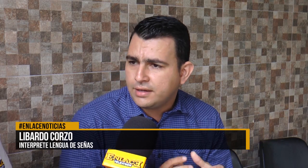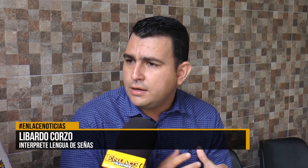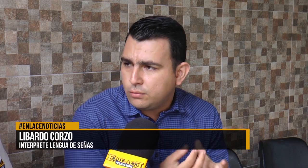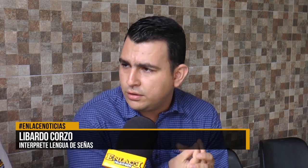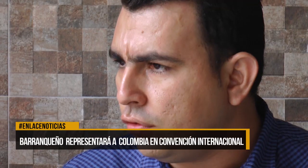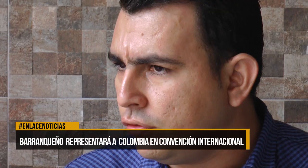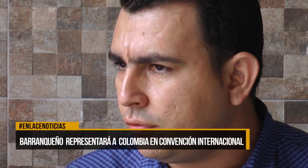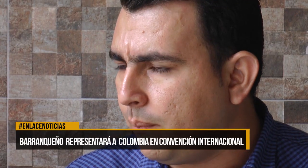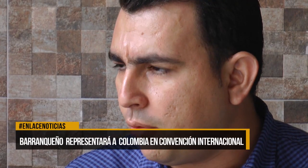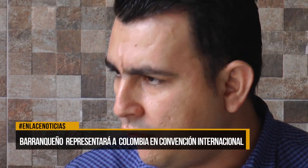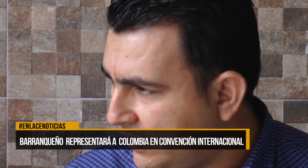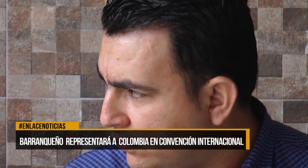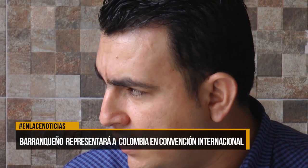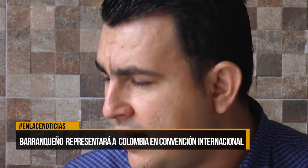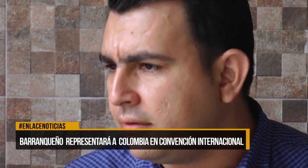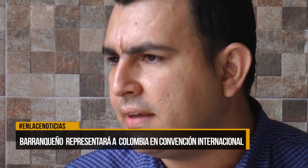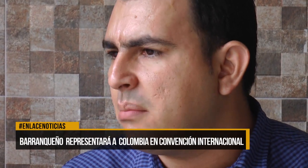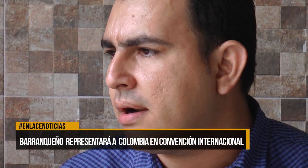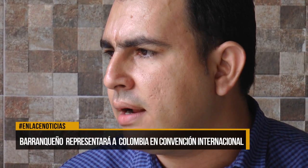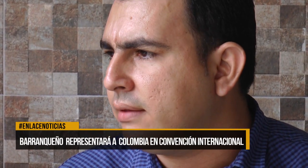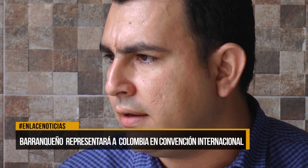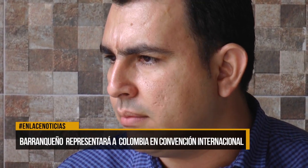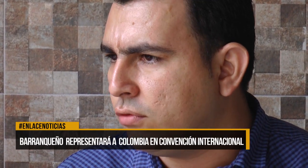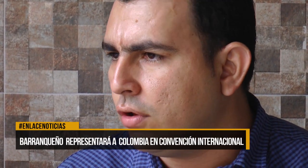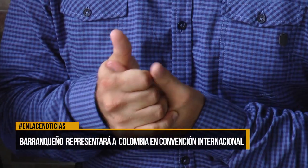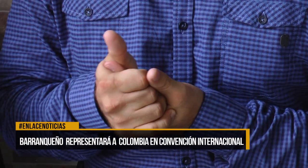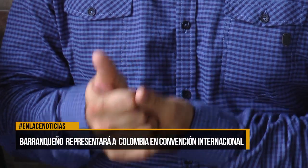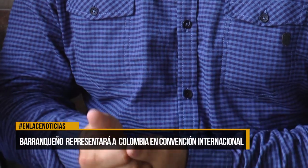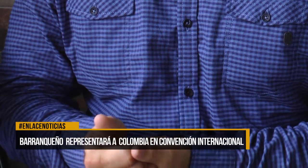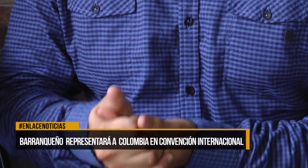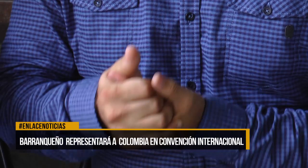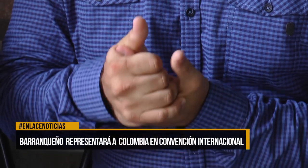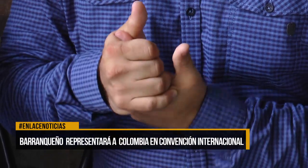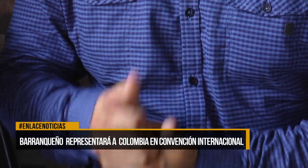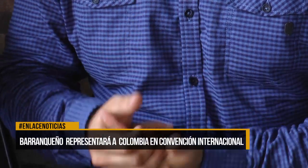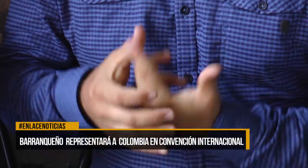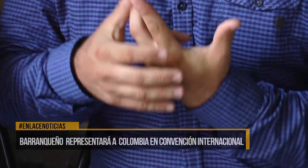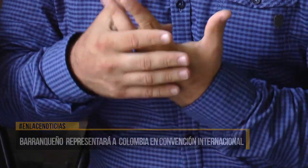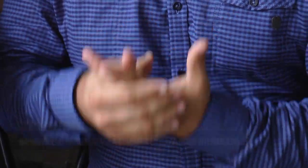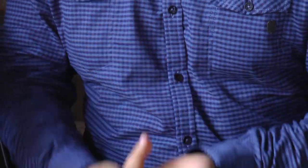incluidos. Ya está listando maletas para este viaje que ayudará a la población sorda en el país.